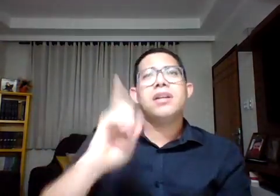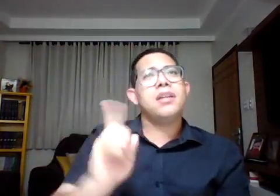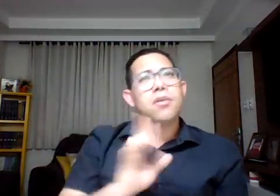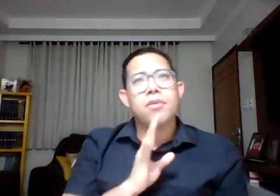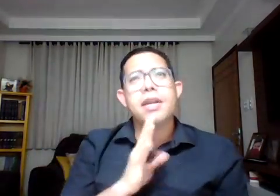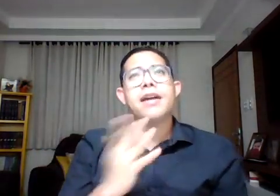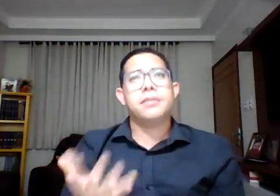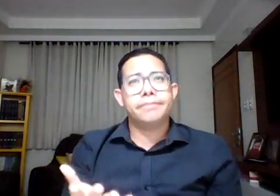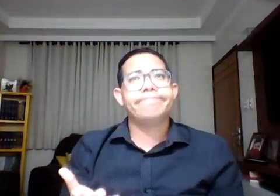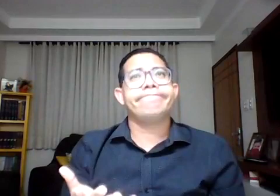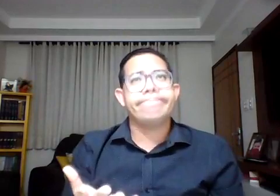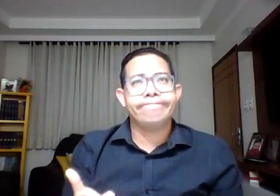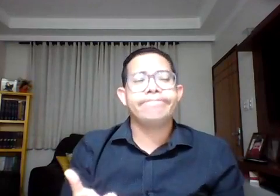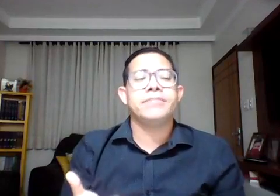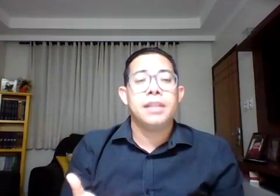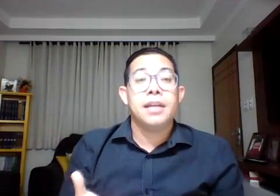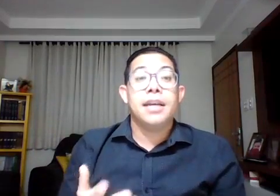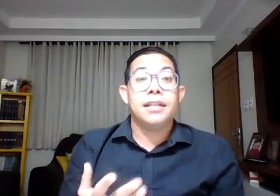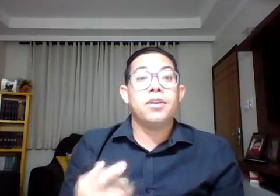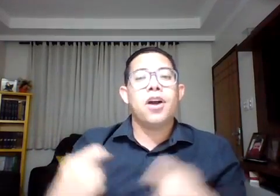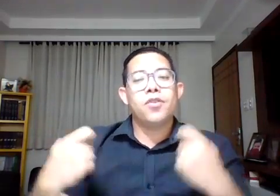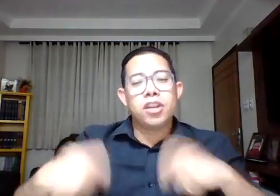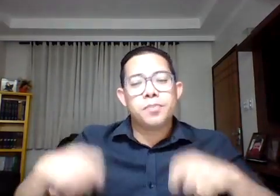não conhecem. Então, nós